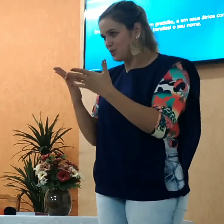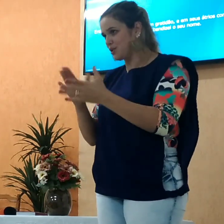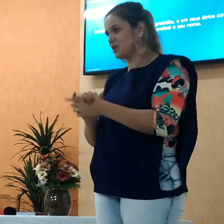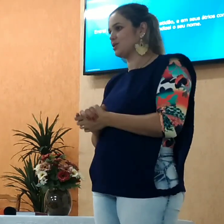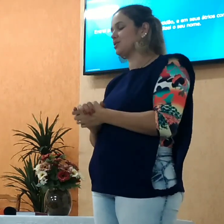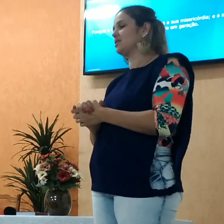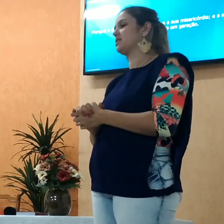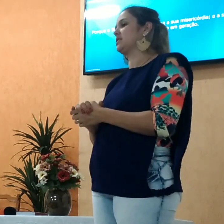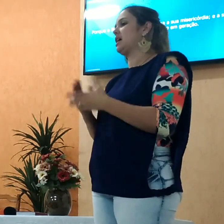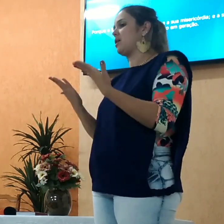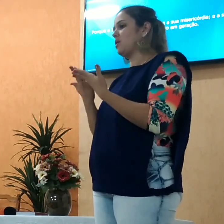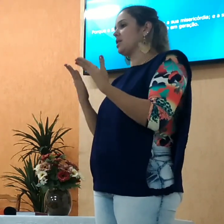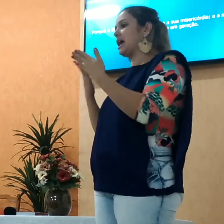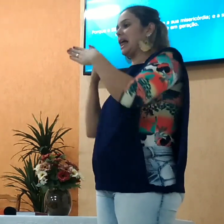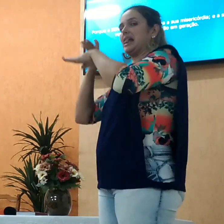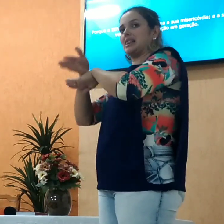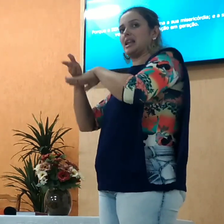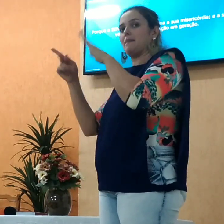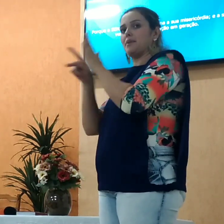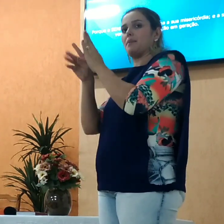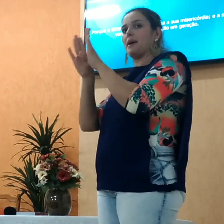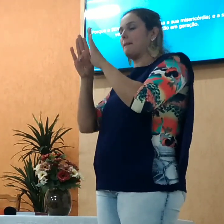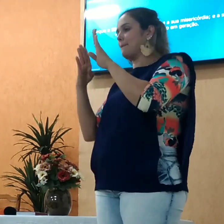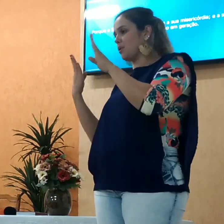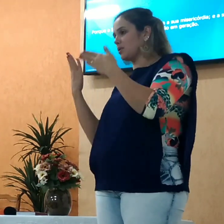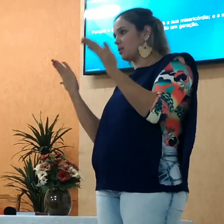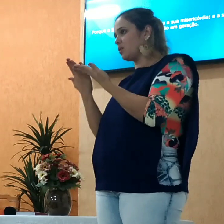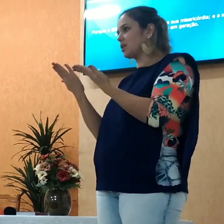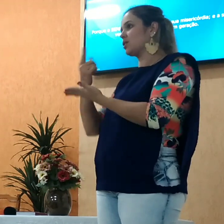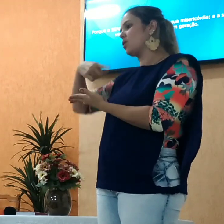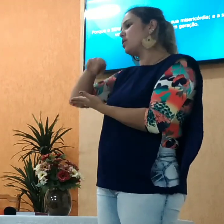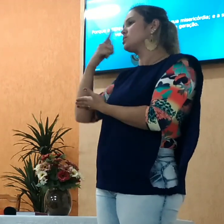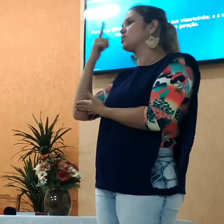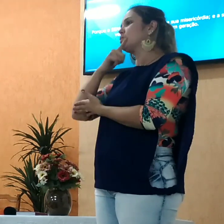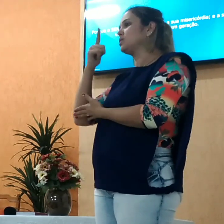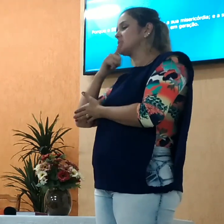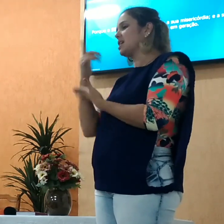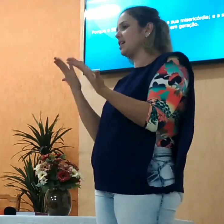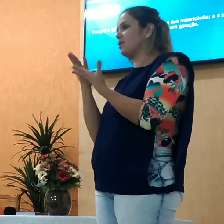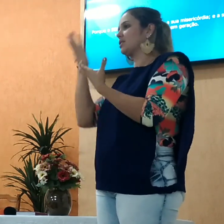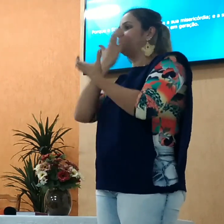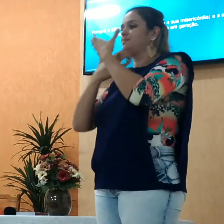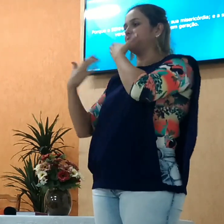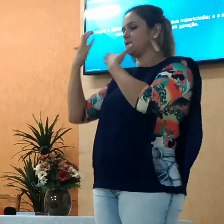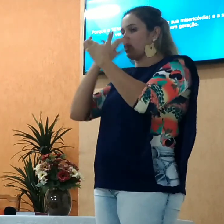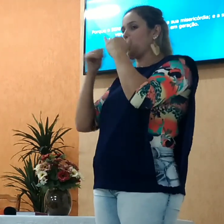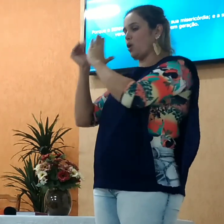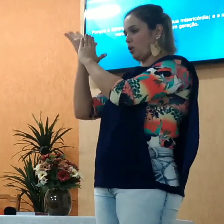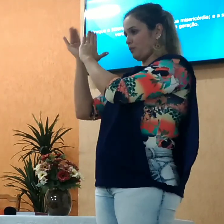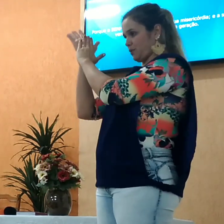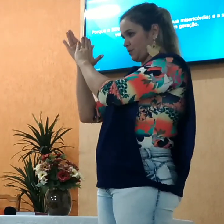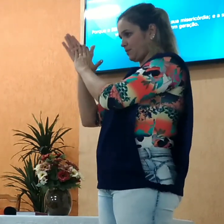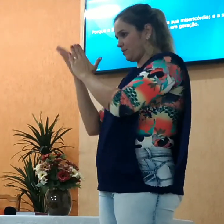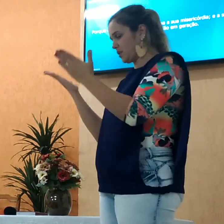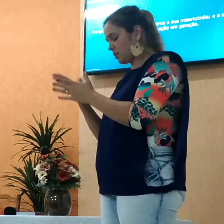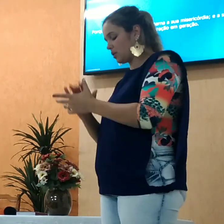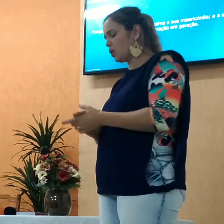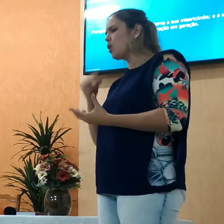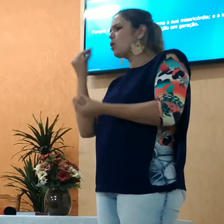atos, nessas portas, ações de graça, e nos seus atos com hinos de louvor. Como é